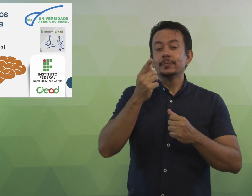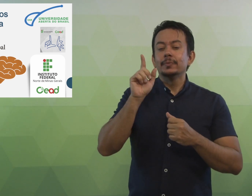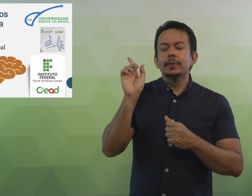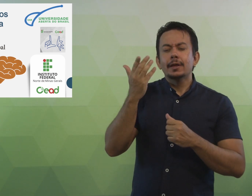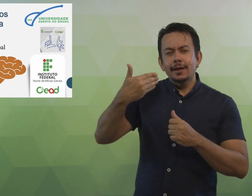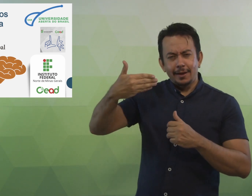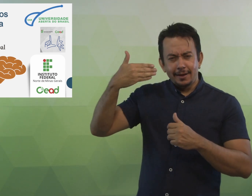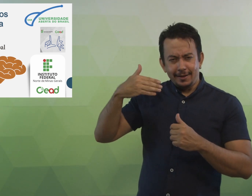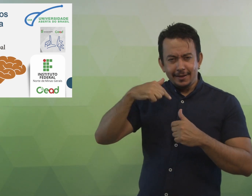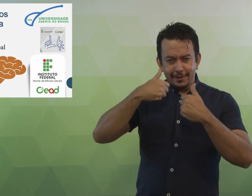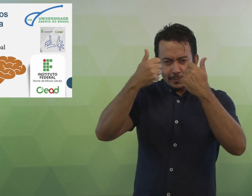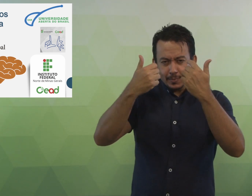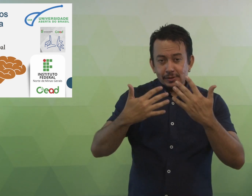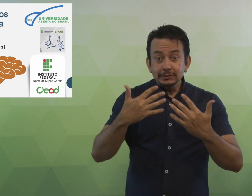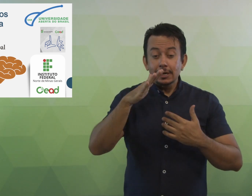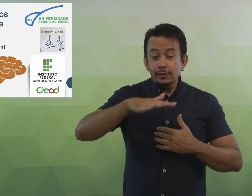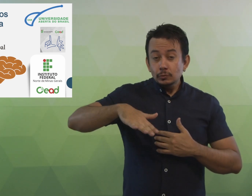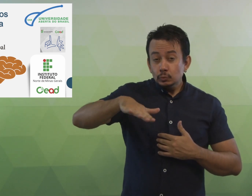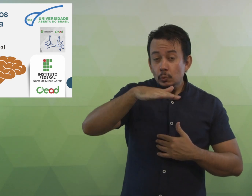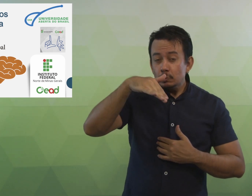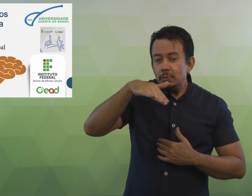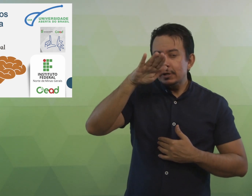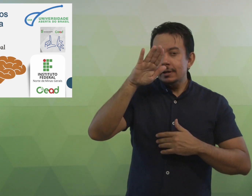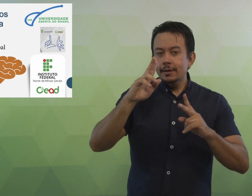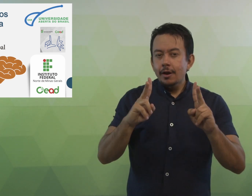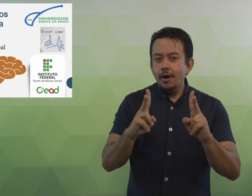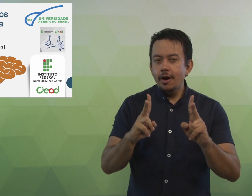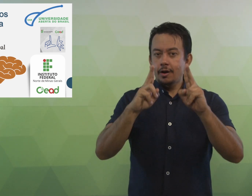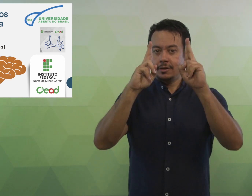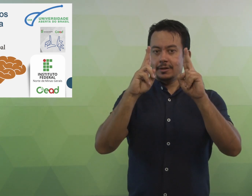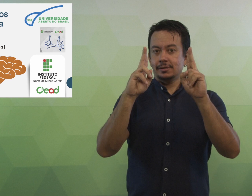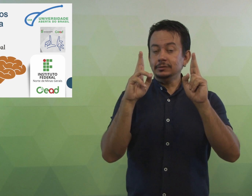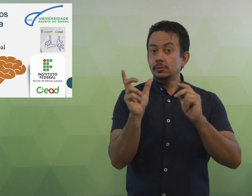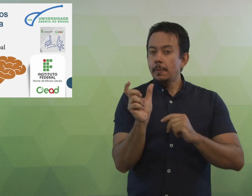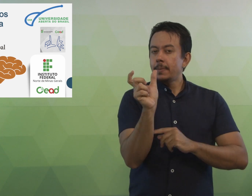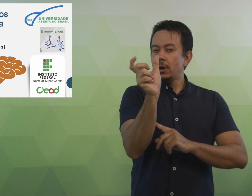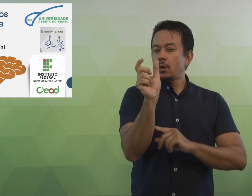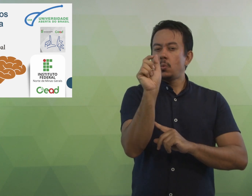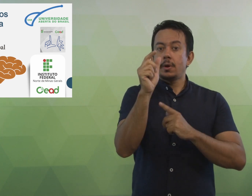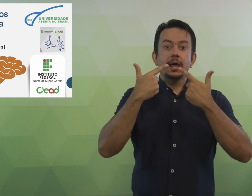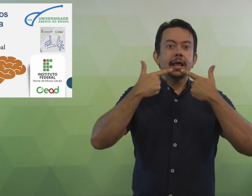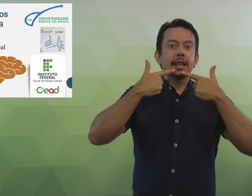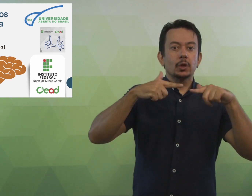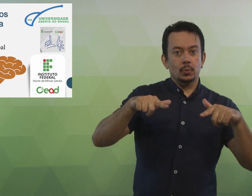Nós trabalharemos a aproximação do ponto de vista, tá bom?